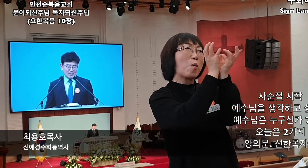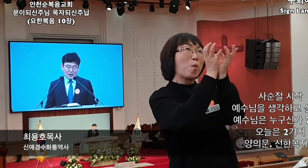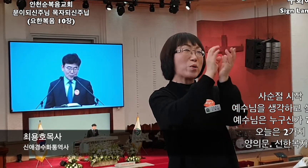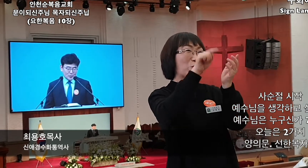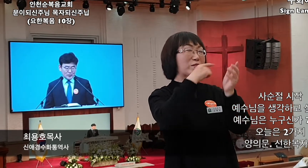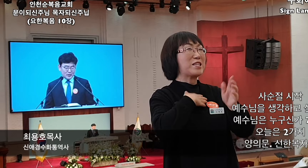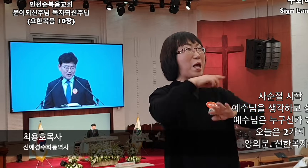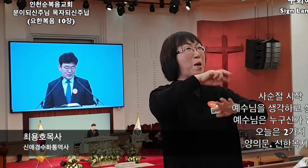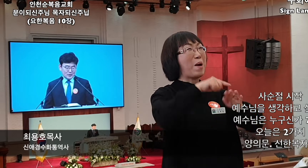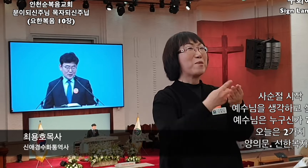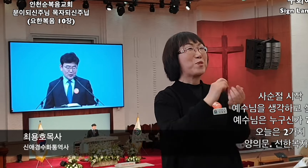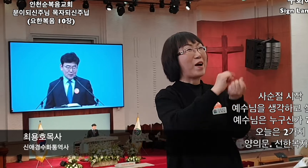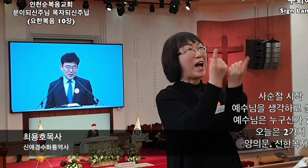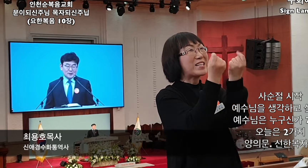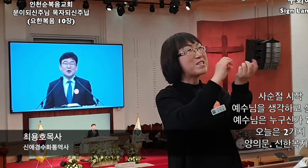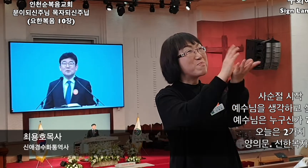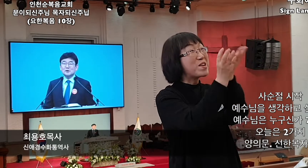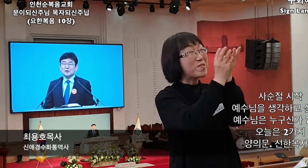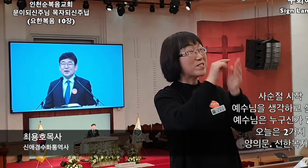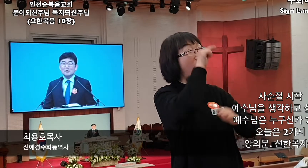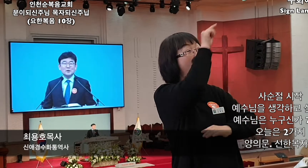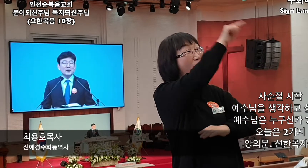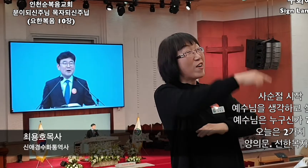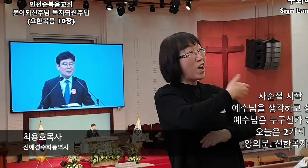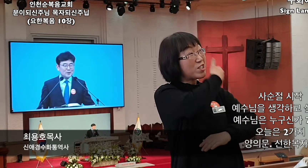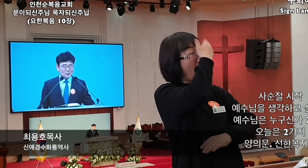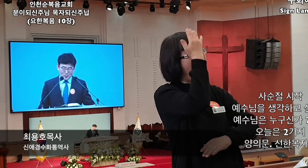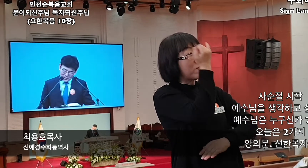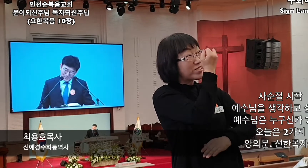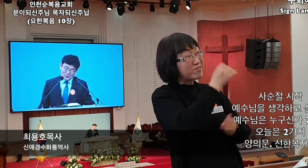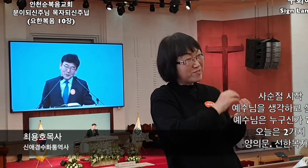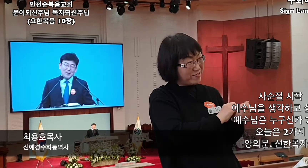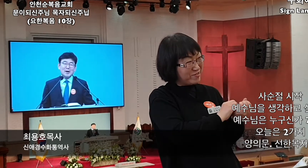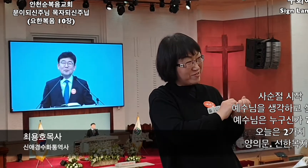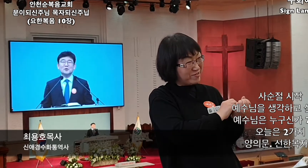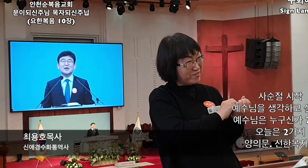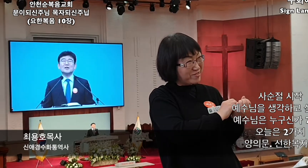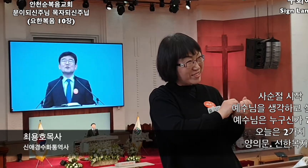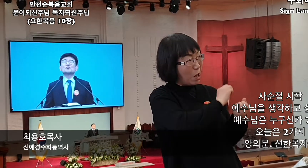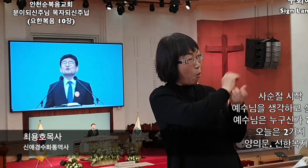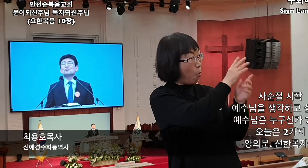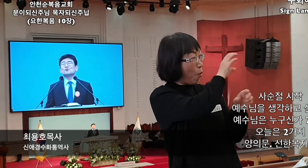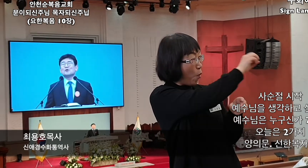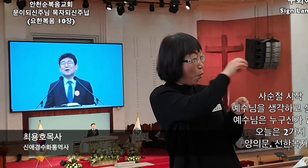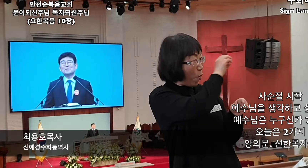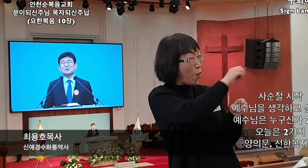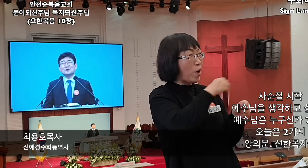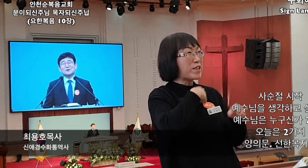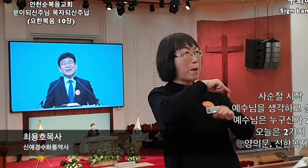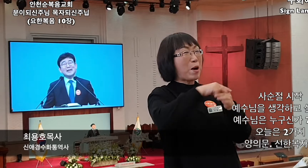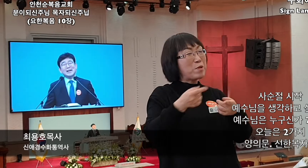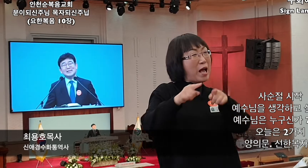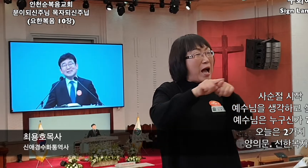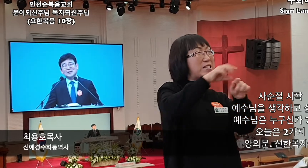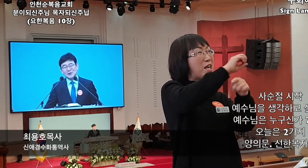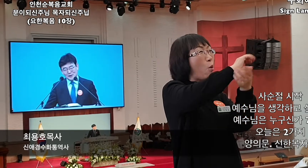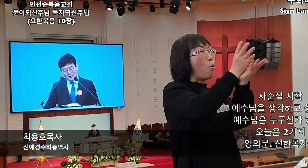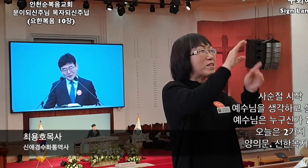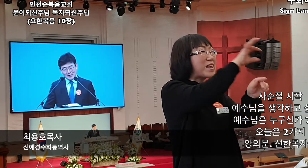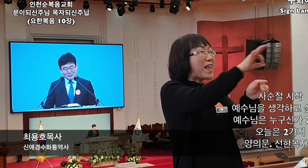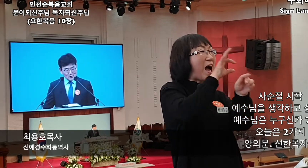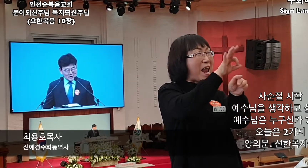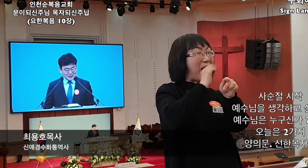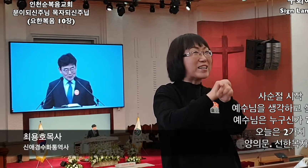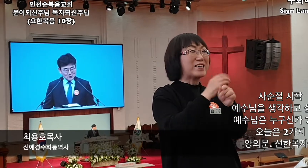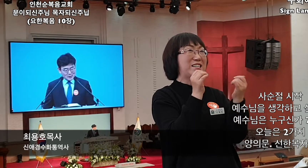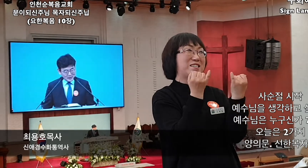곳에 내 마음도 피어요. 건너마을 젊은 처자가 꽃 따러 가면 꽃만 말고 내 마음 꽃 따다 주 하고 생각하는